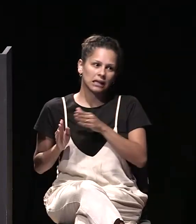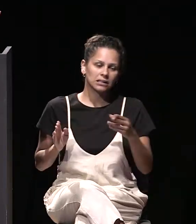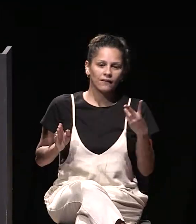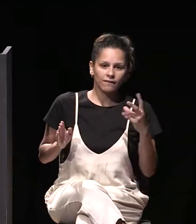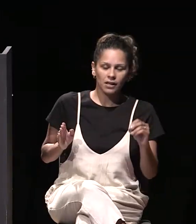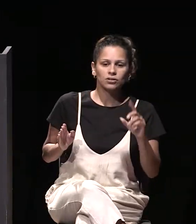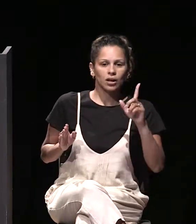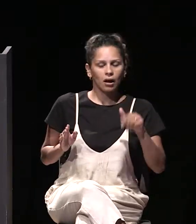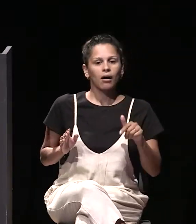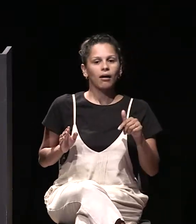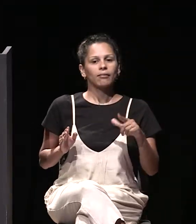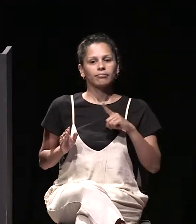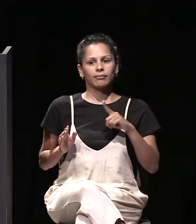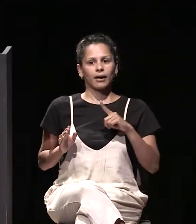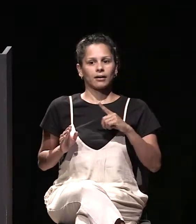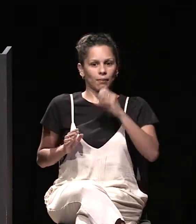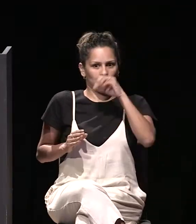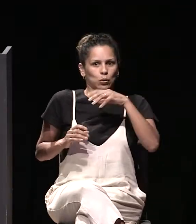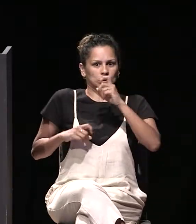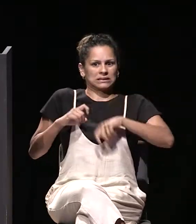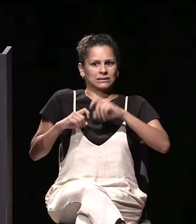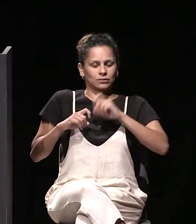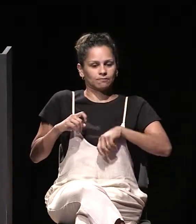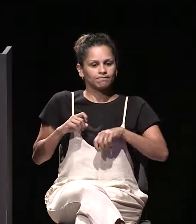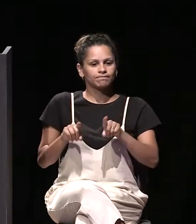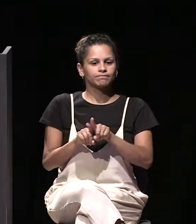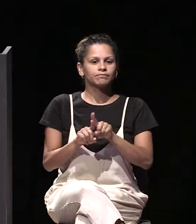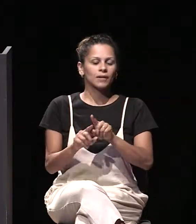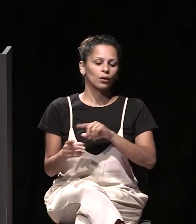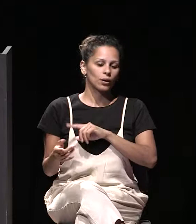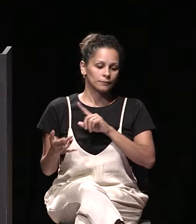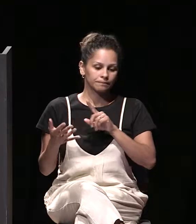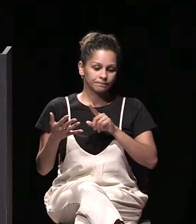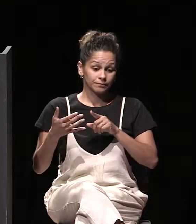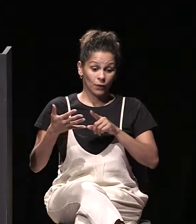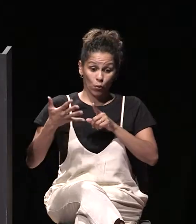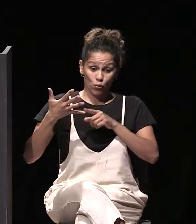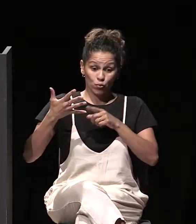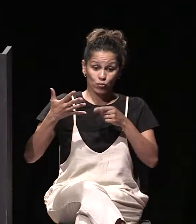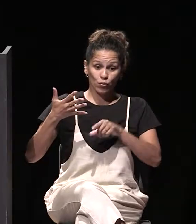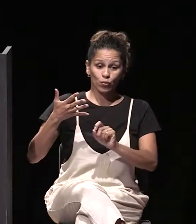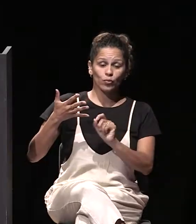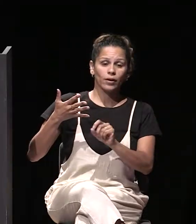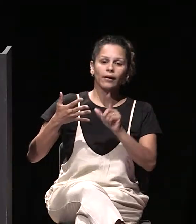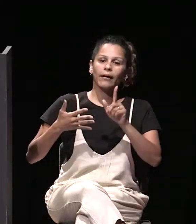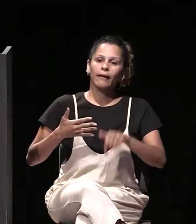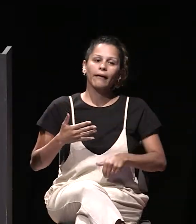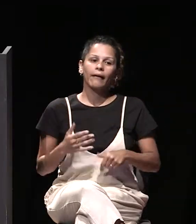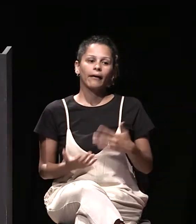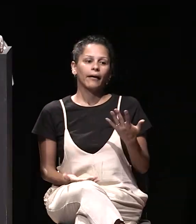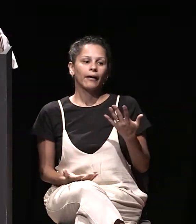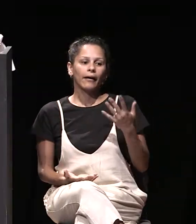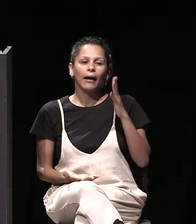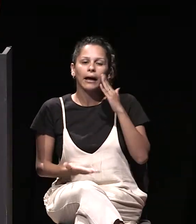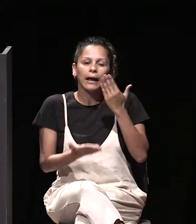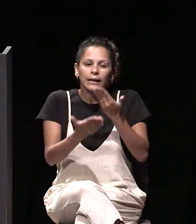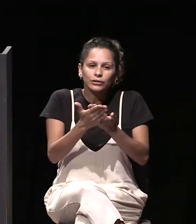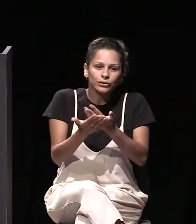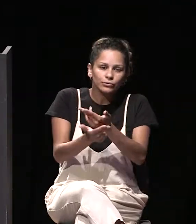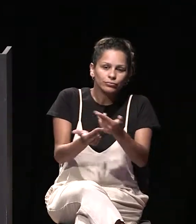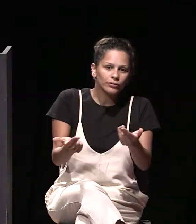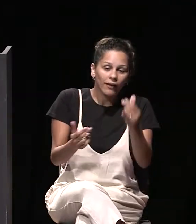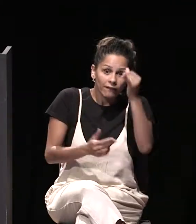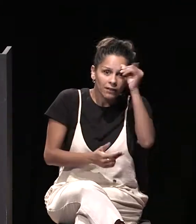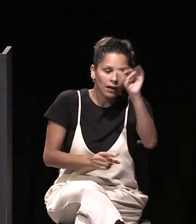Bom, os mitos e crenças com relação à sexualidade e aos métodos anticoncepcionais. Então, a construção